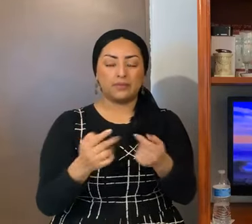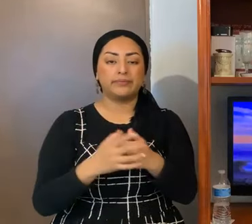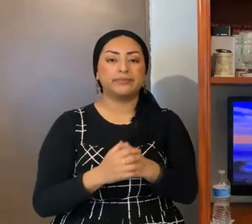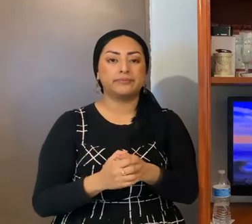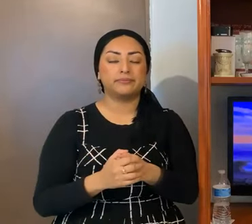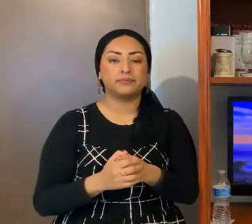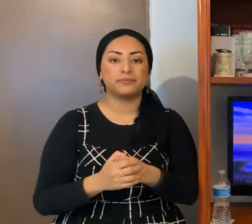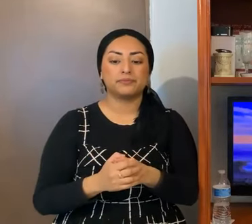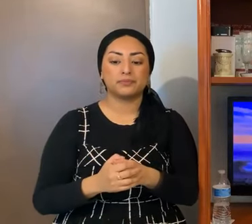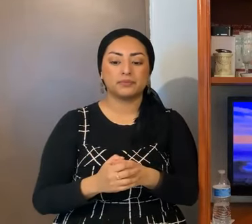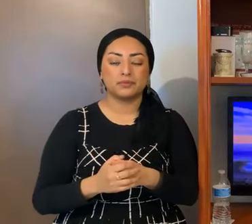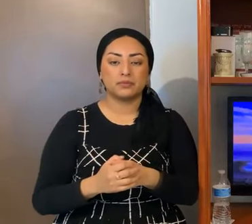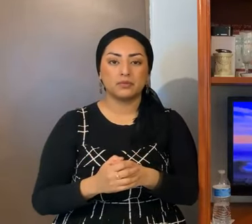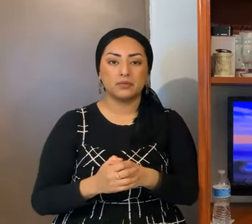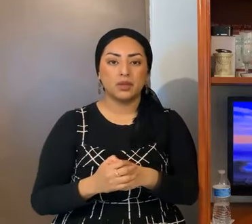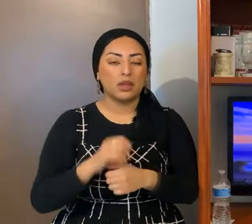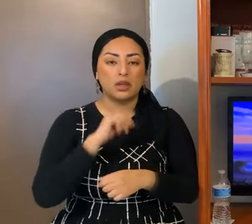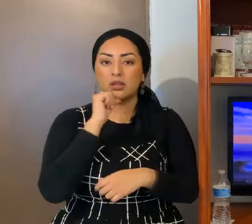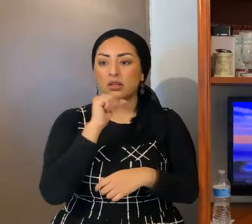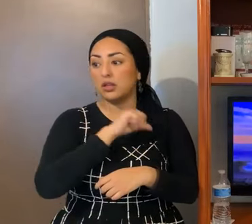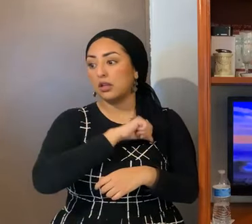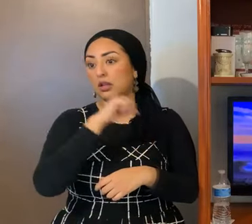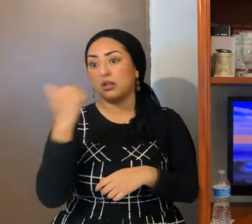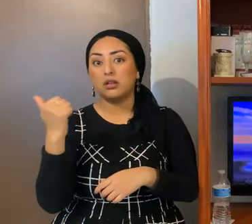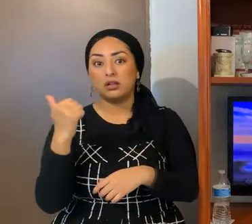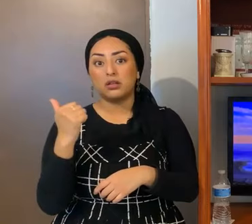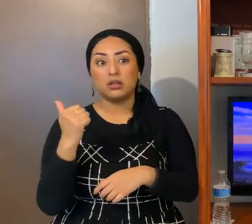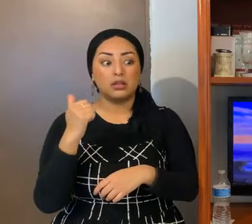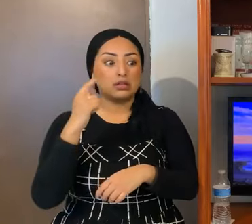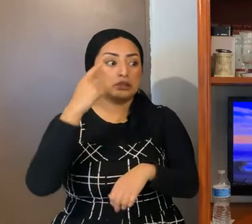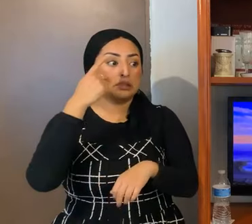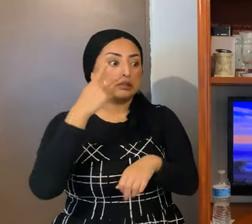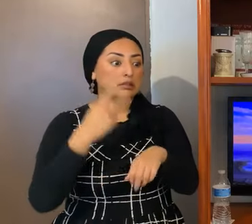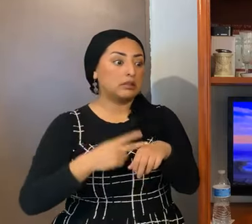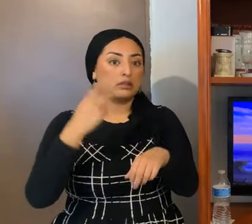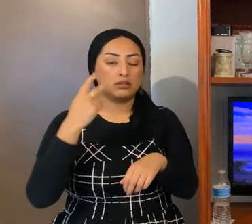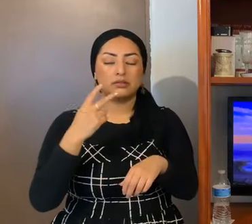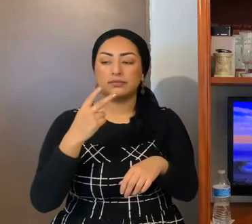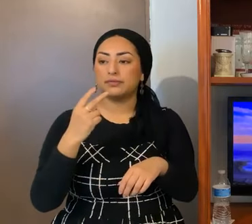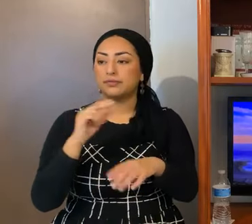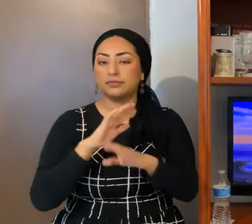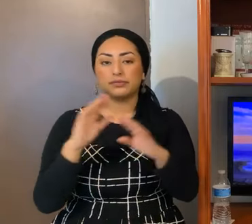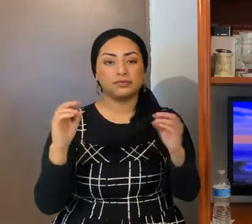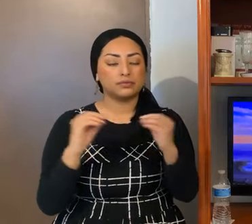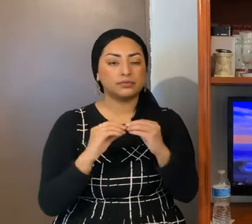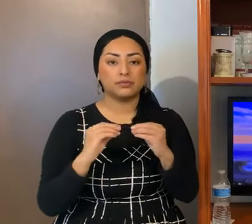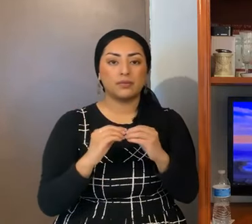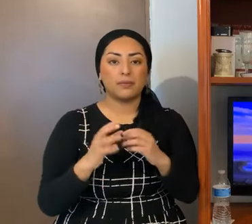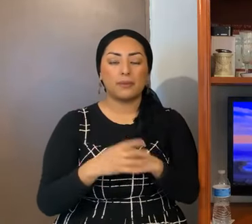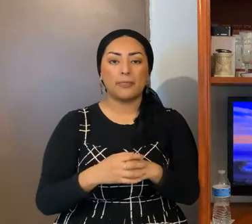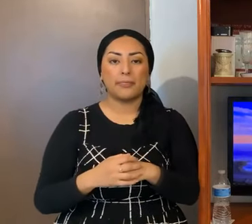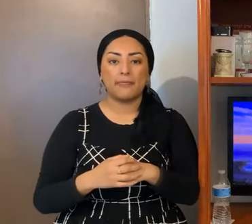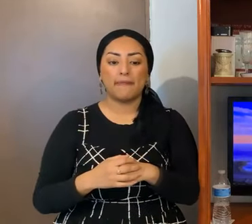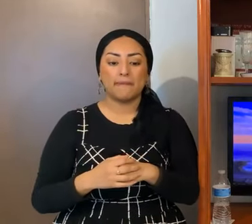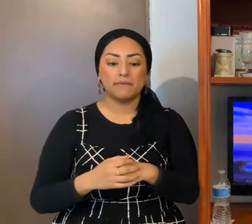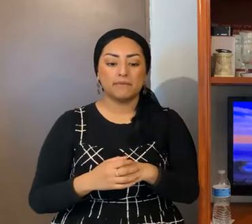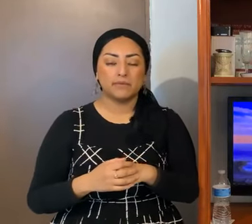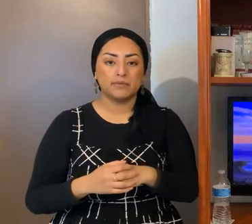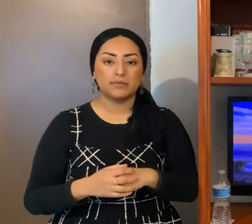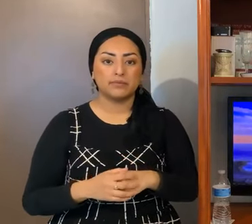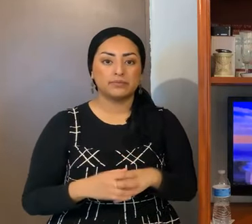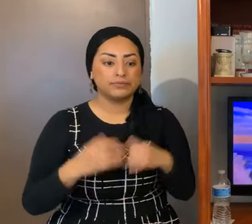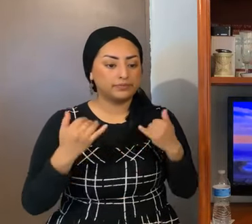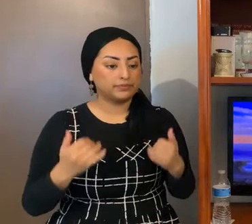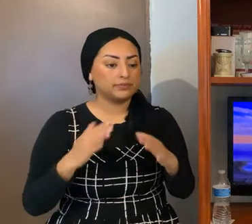nuestro Adón Yahshua HaMashiach. No hay por qué hacer sacrificios fuera. Bueno, ya no hay que hacer